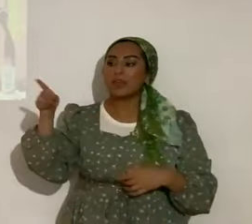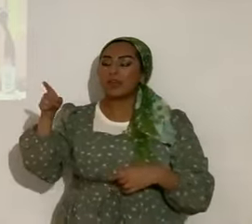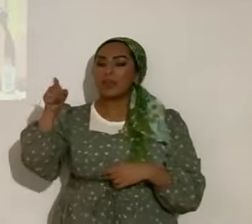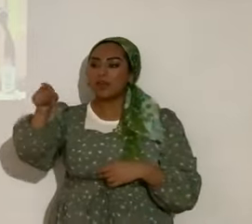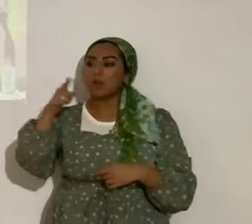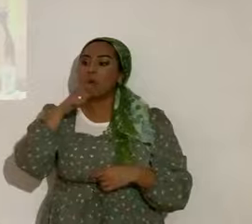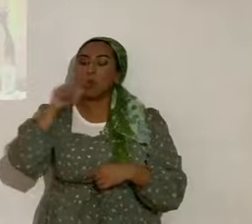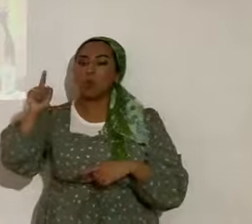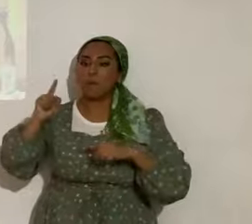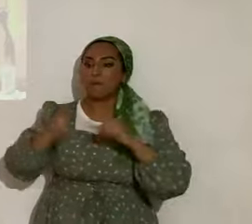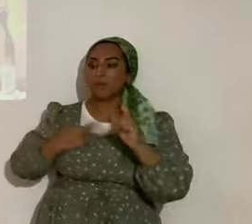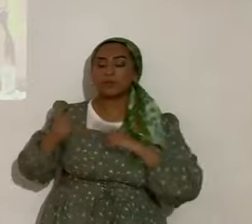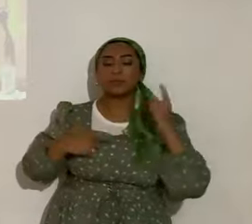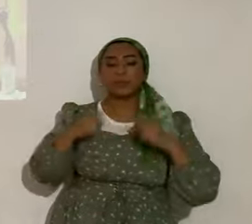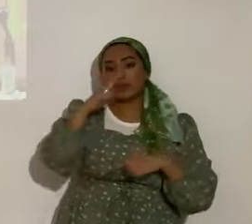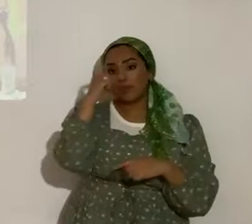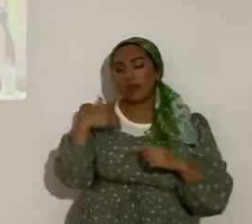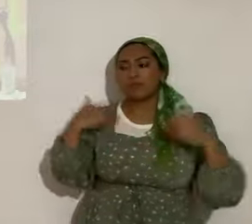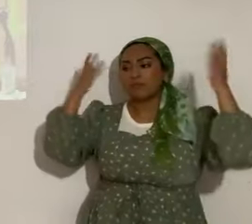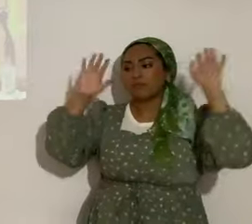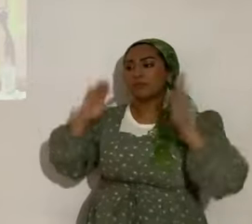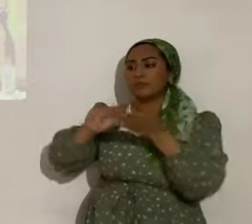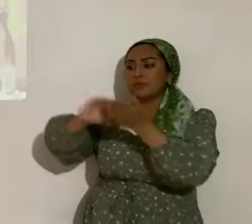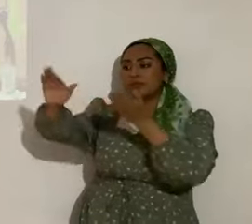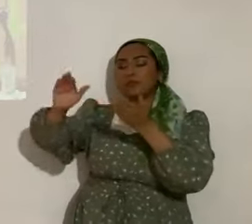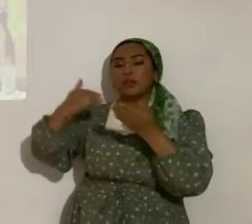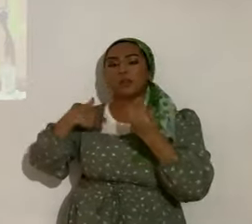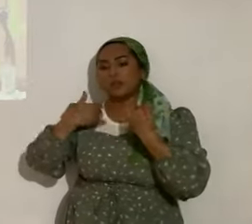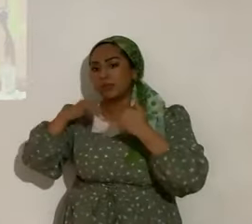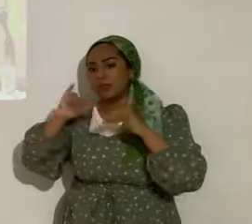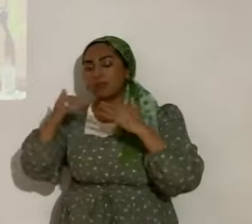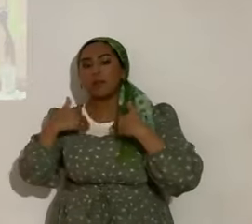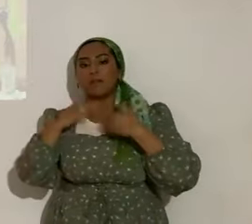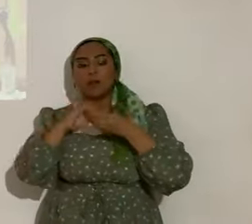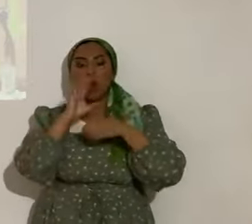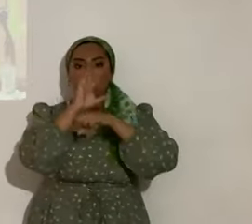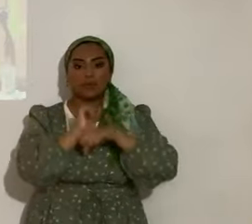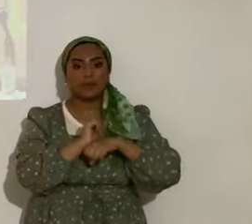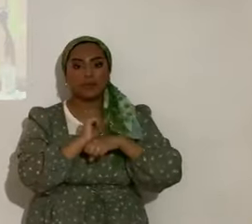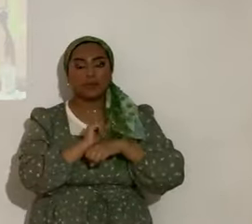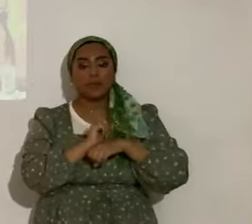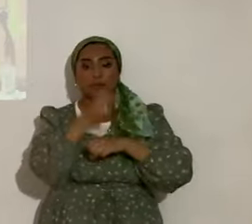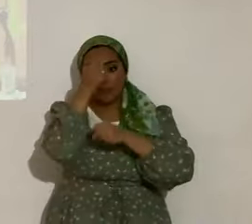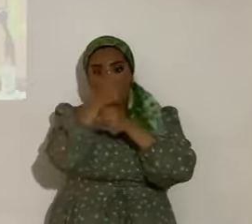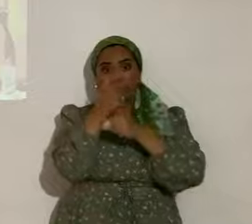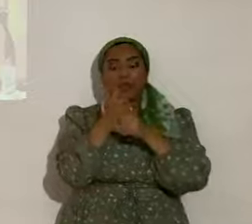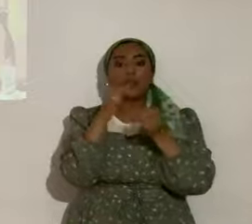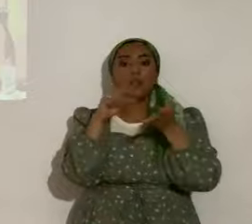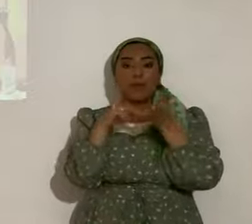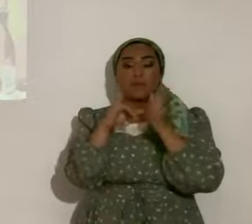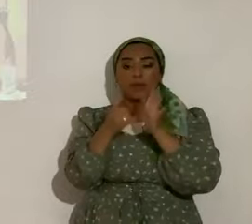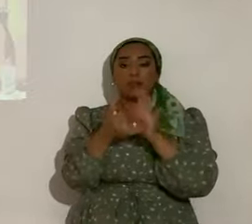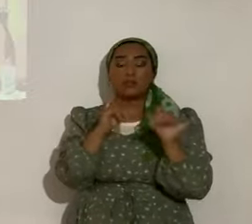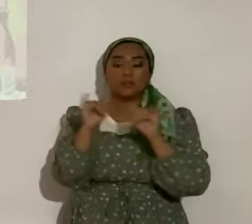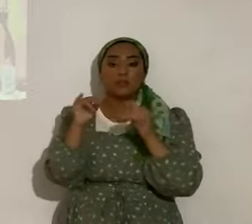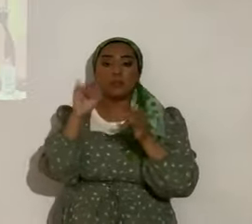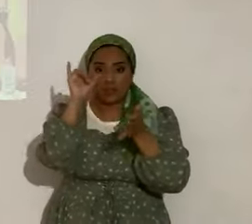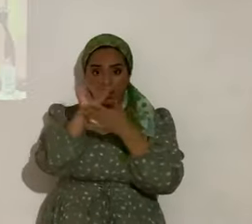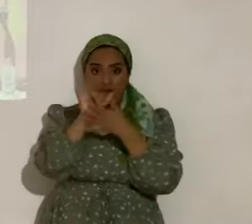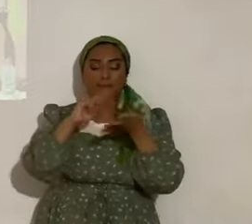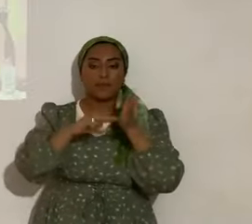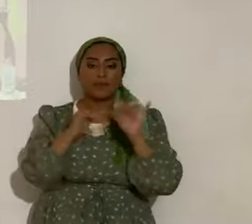ofendió. Porque yo lo perdoné, y entonces yo sigo teniendo el dominio. Hermanos, eso es autoridad. Por eso he dicho,